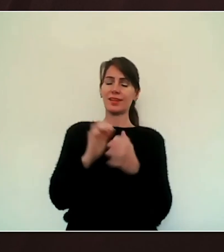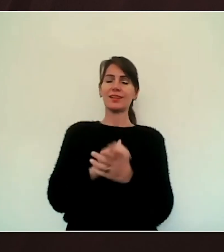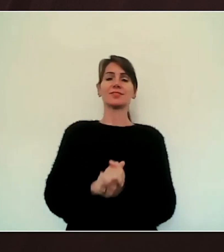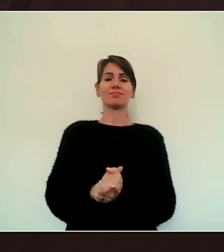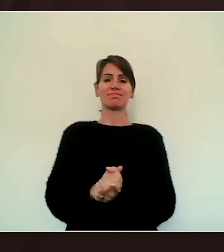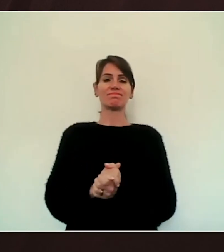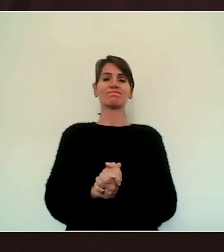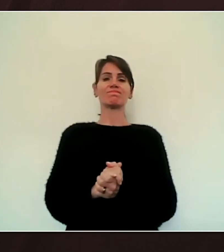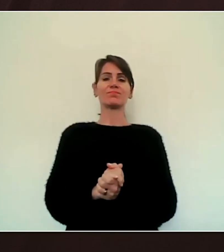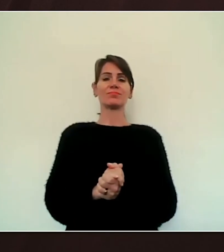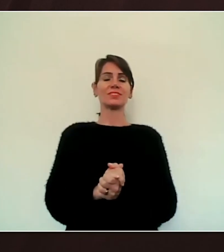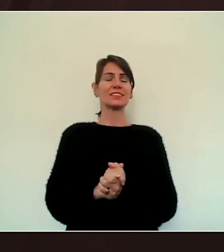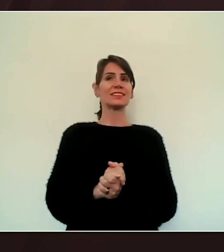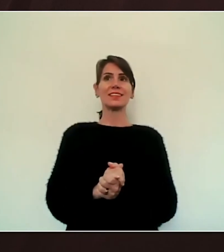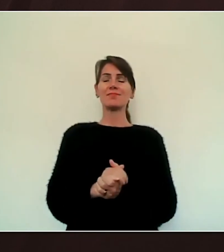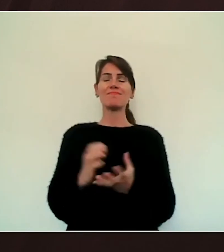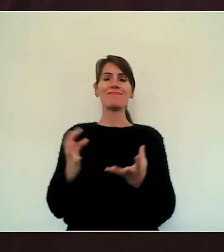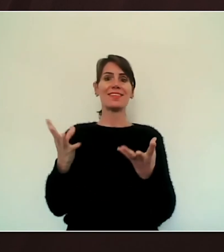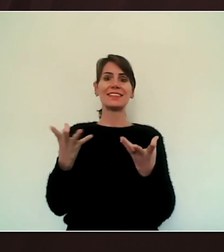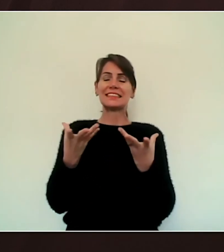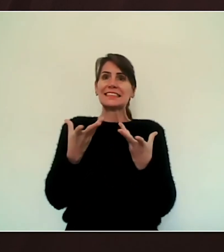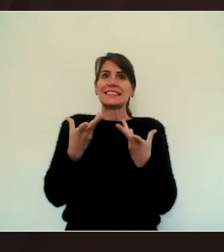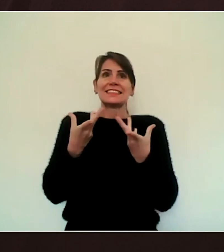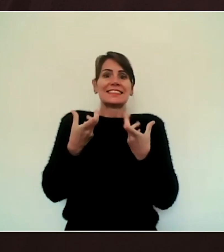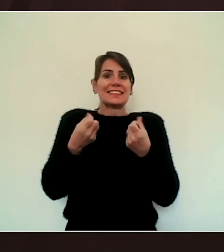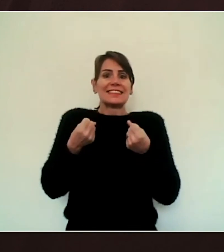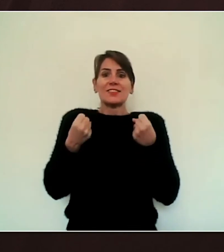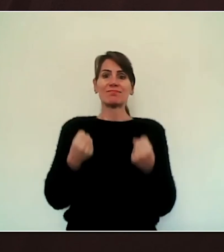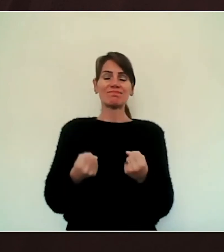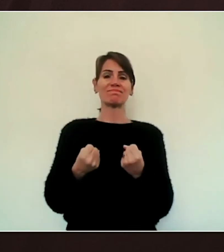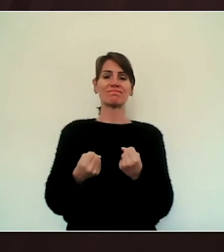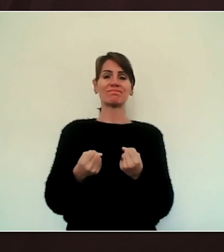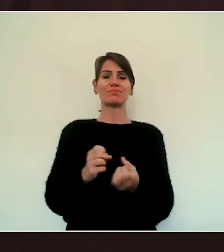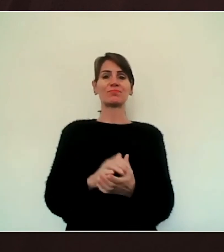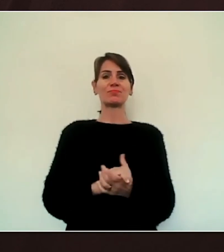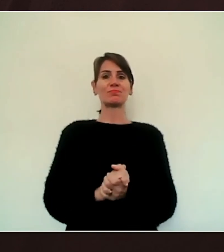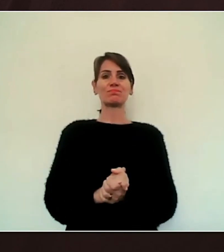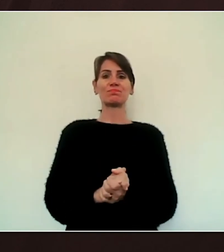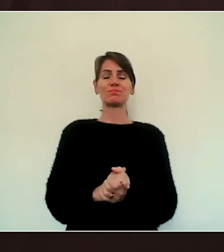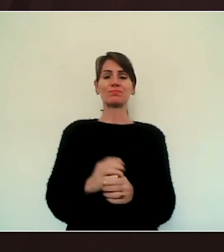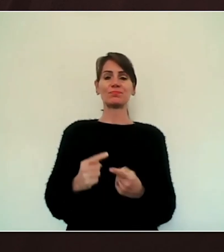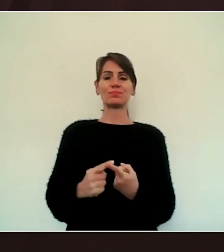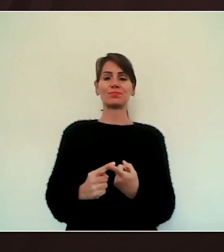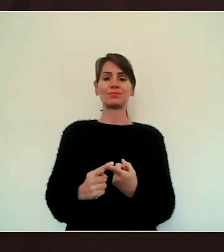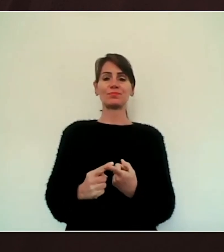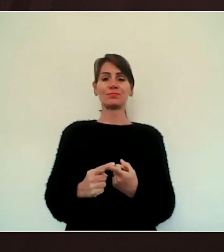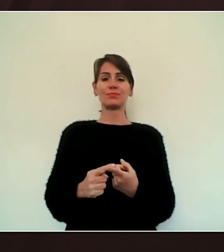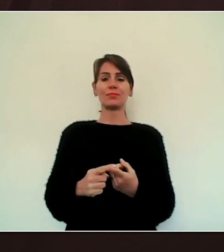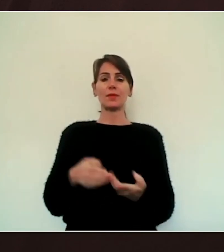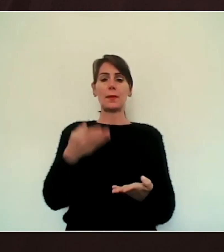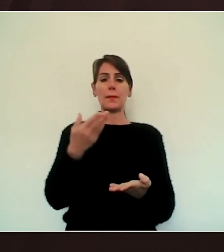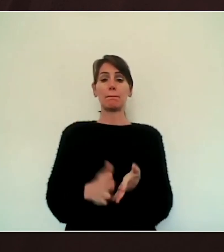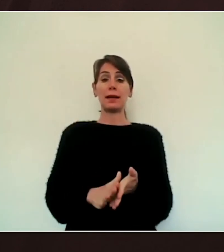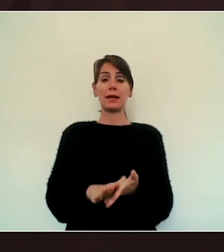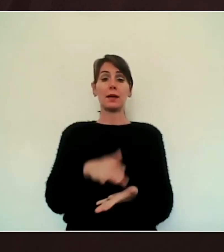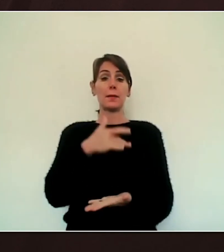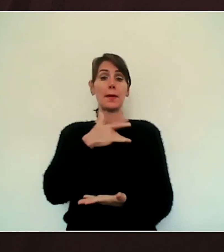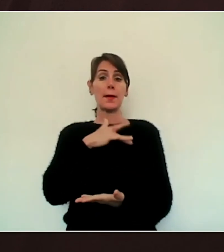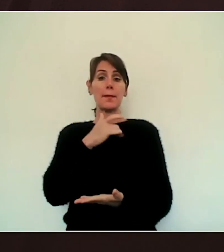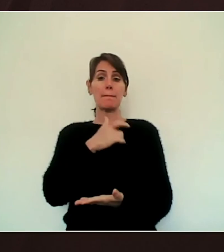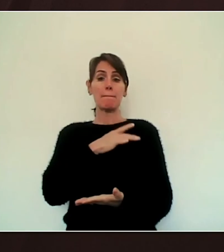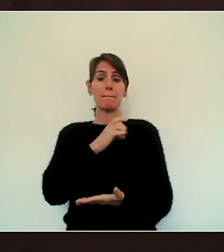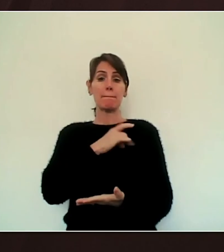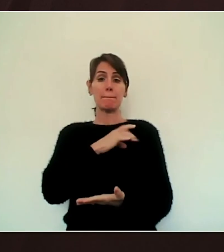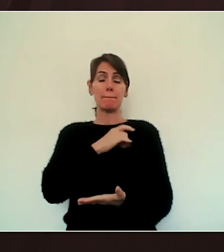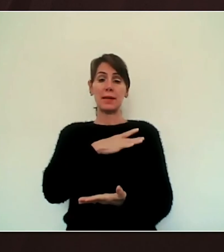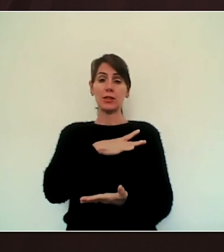Isso é fabuloso, porque uma vez você perde medo desde a adolescência, você nunca mais terá medo pela vida